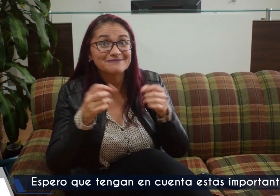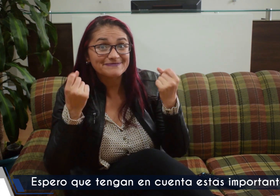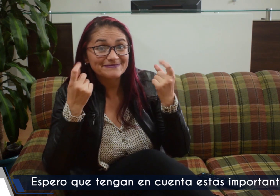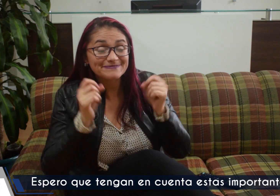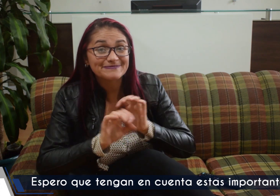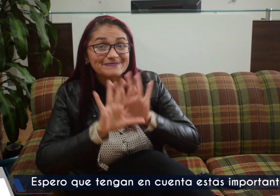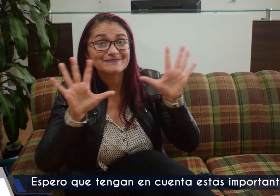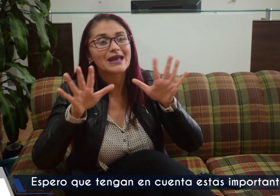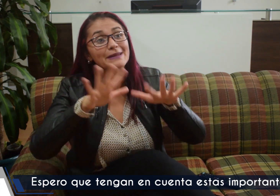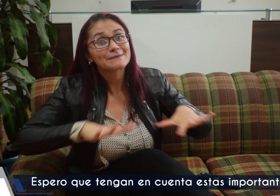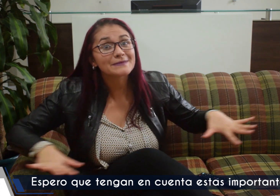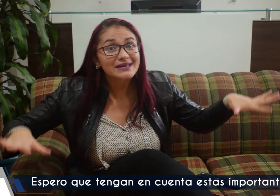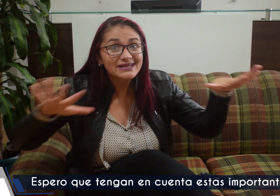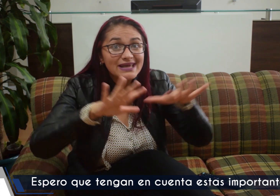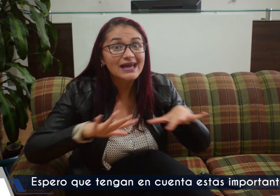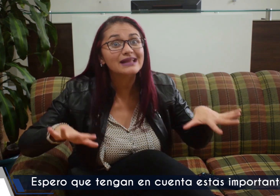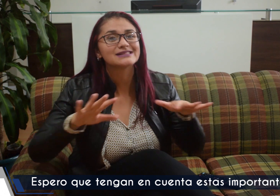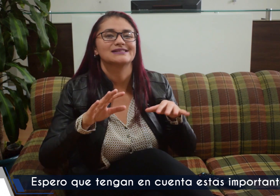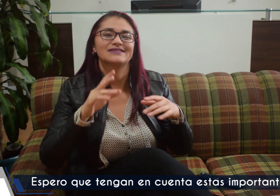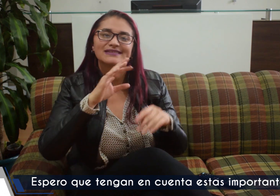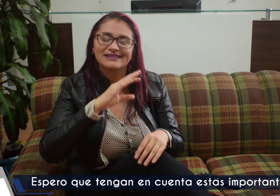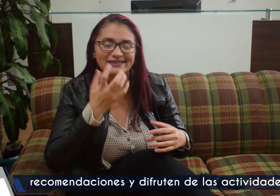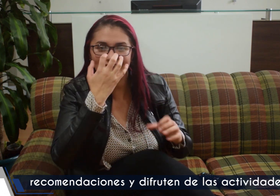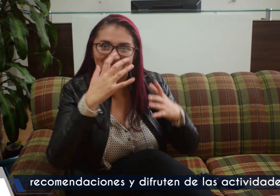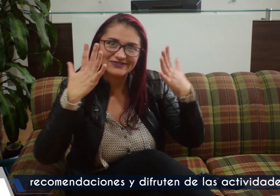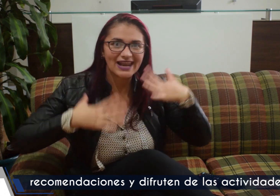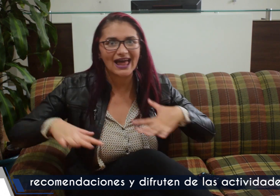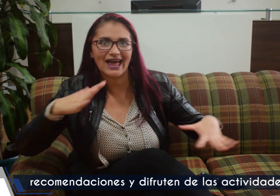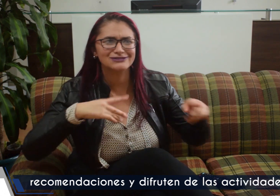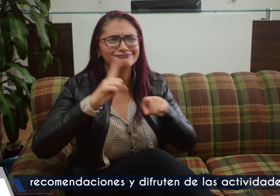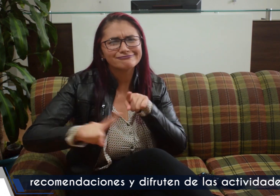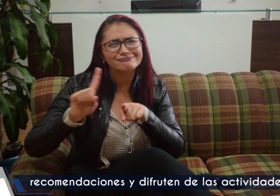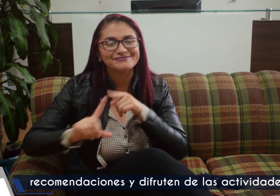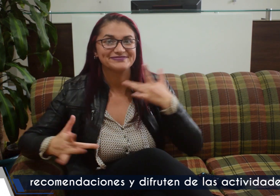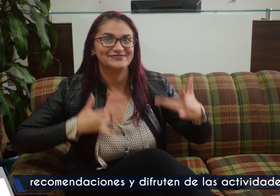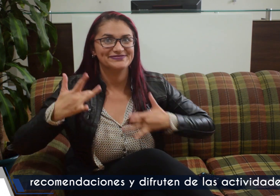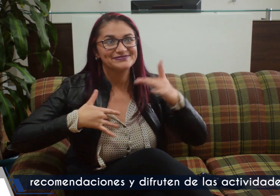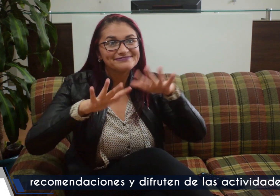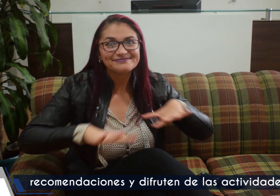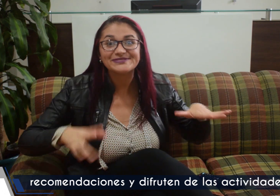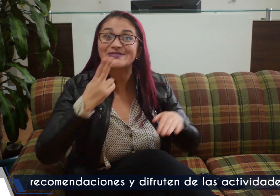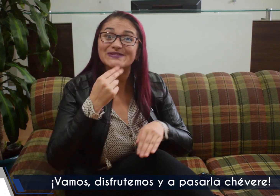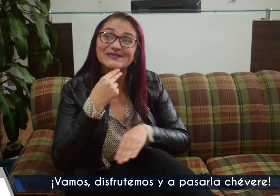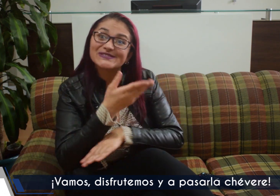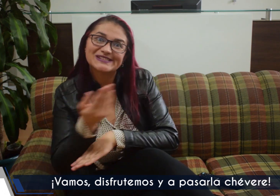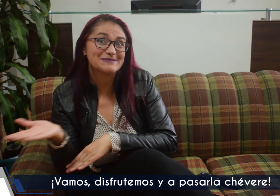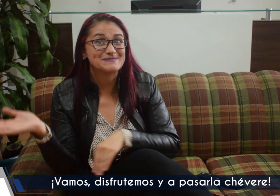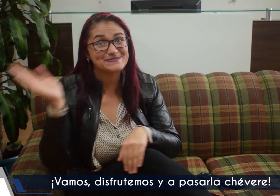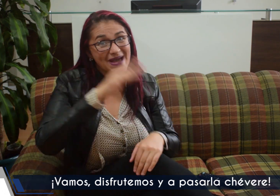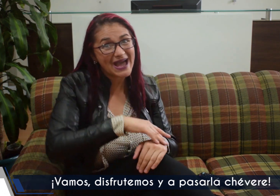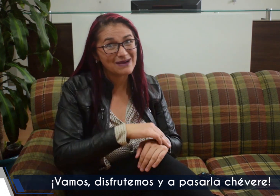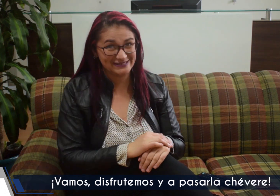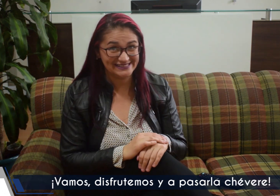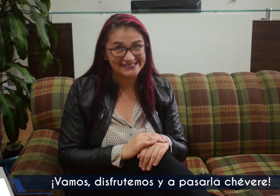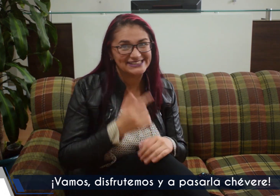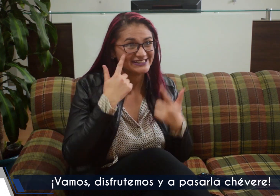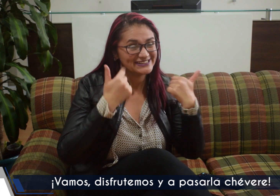que tengan en cuenta estas importantes recomendaciones y disfruten de las actividades vamos disfrutemos y a pasarla